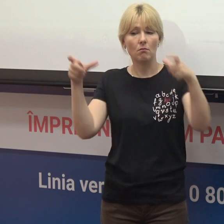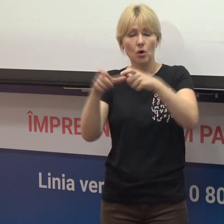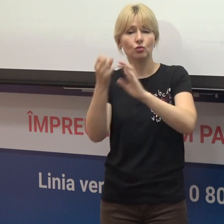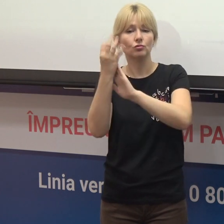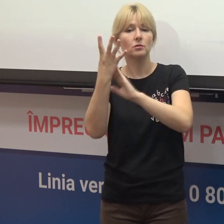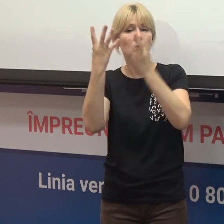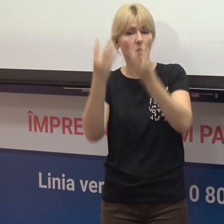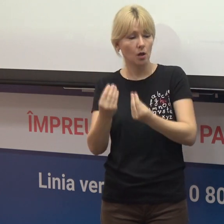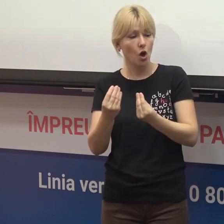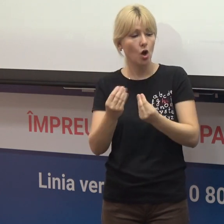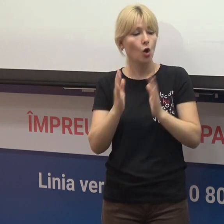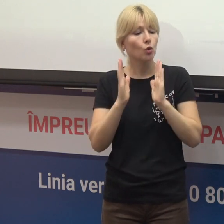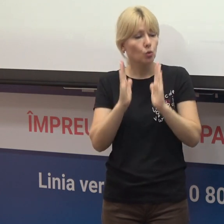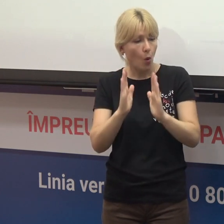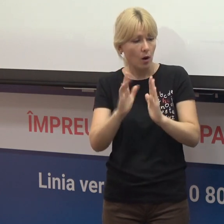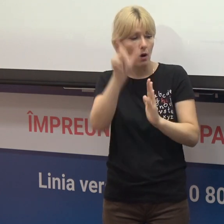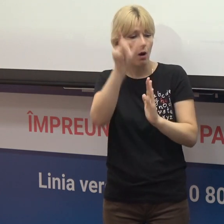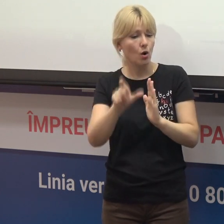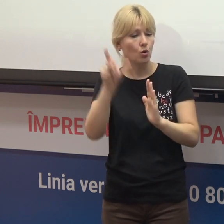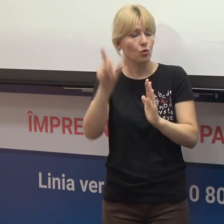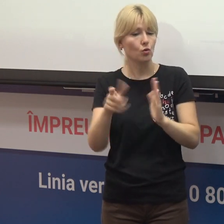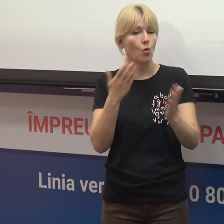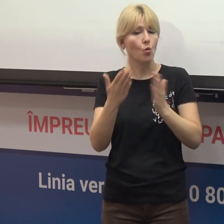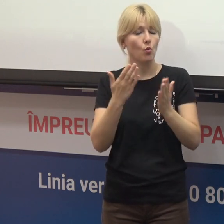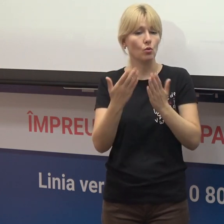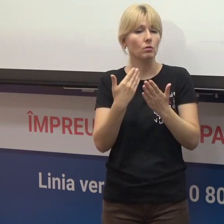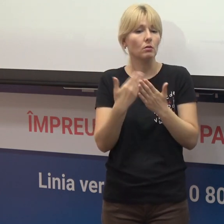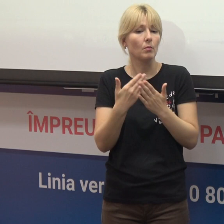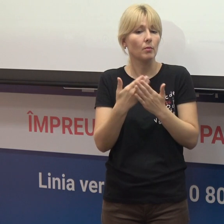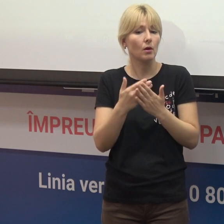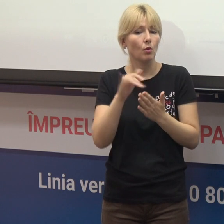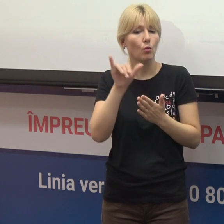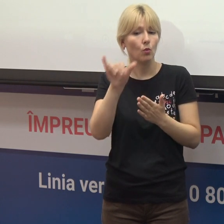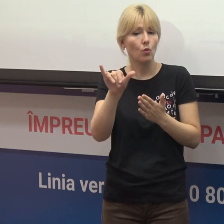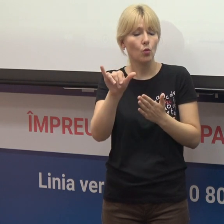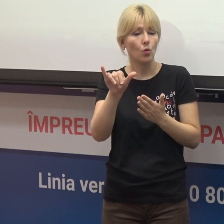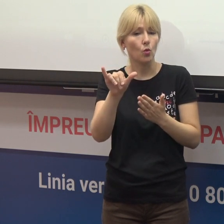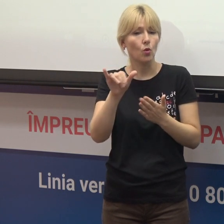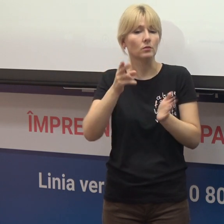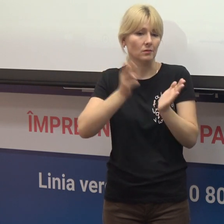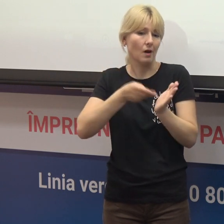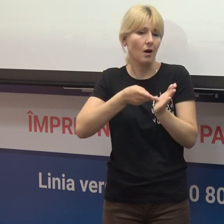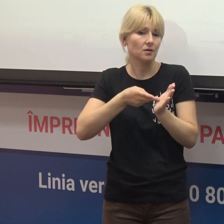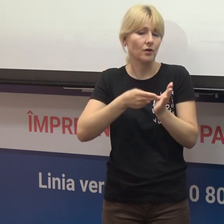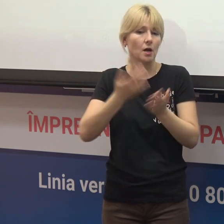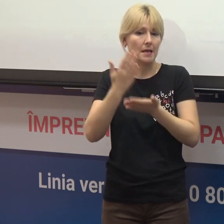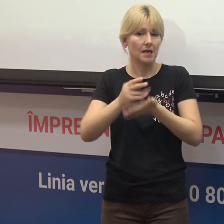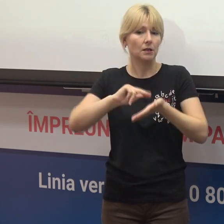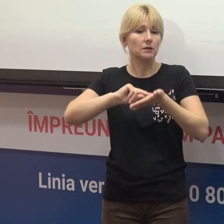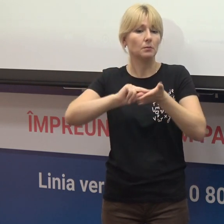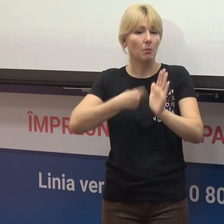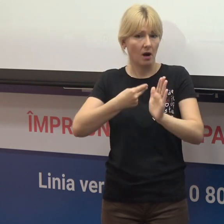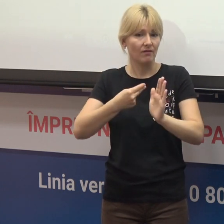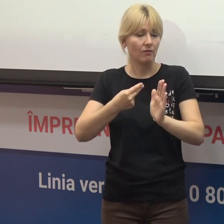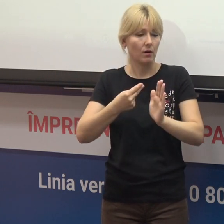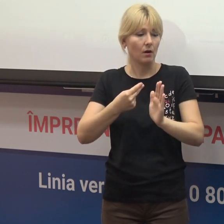14 zile, vor fi persoanele care vor avea asupra sa, deci ca dovadă, certificat